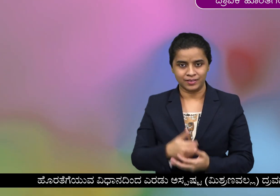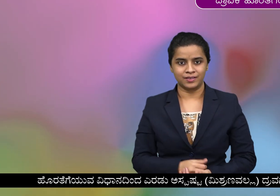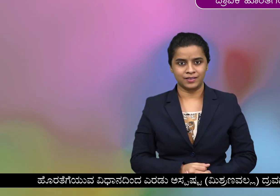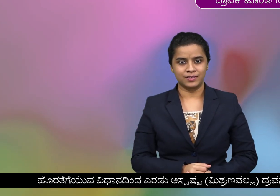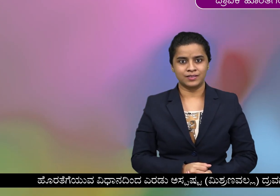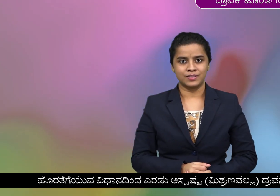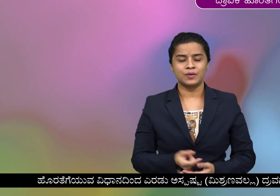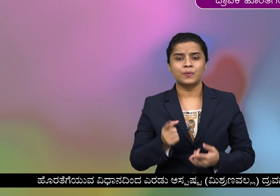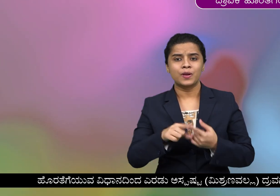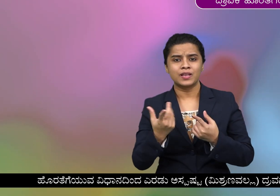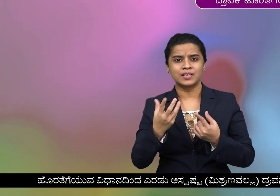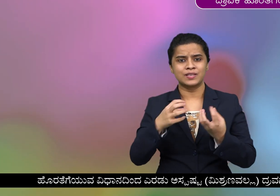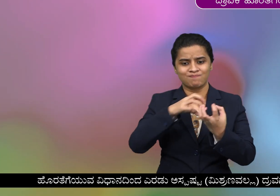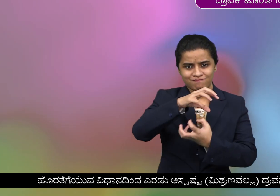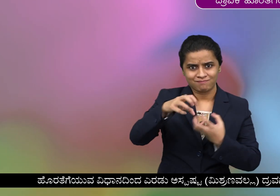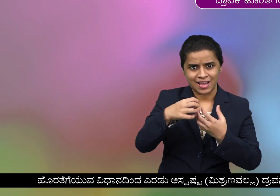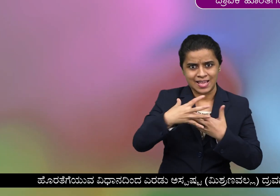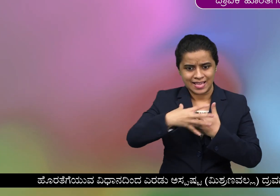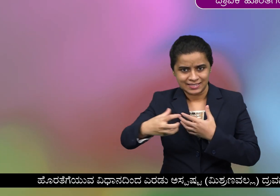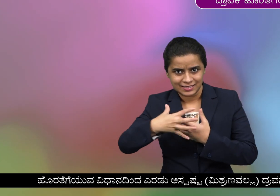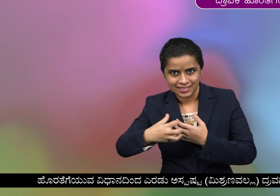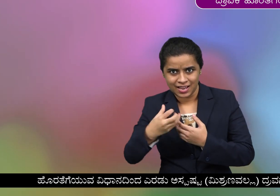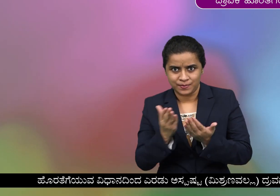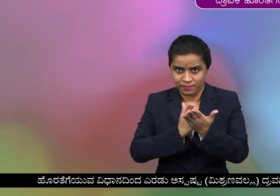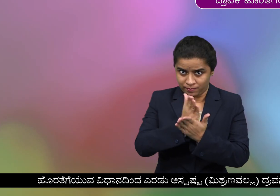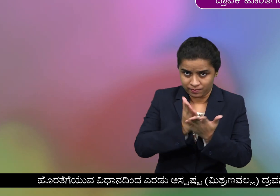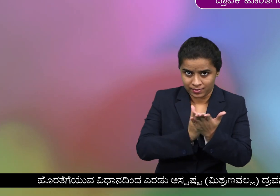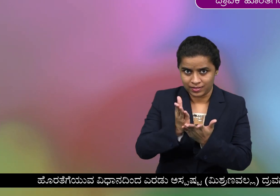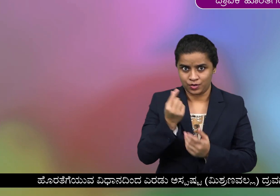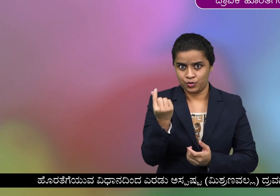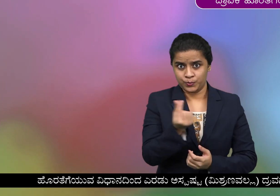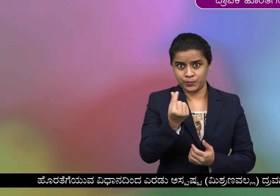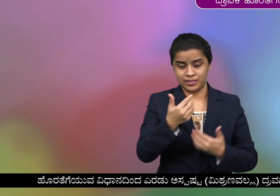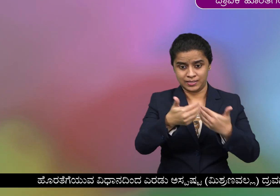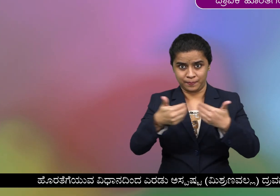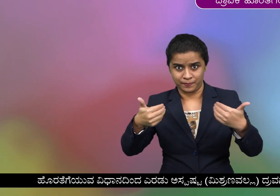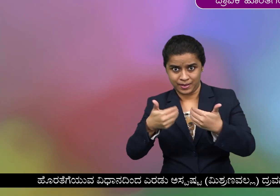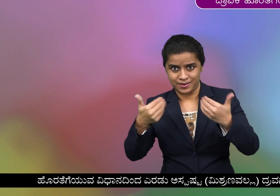ಹೊರತೆಗೆಯುವ ವಿಧಾನದಿಂದ ಎರಡು ಅಸ್ಪಷ್ಟ ಮಿಶ್ರಣವಲ್ಲ ದ್ರವಗಳನ್ನು ಬೇರ್ಪಡಿಸಬಹುದು.